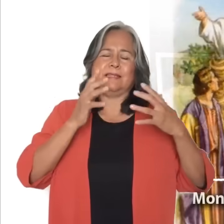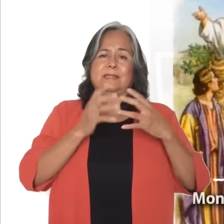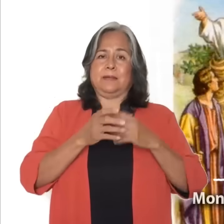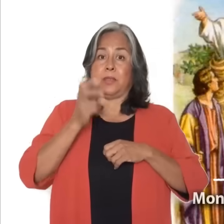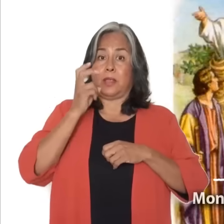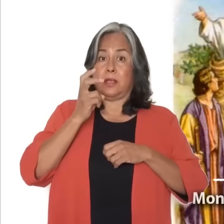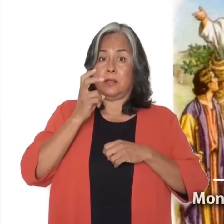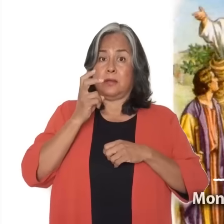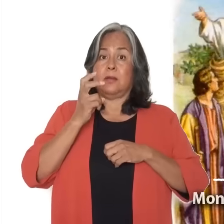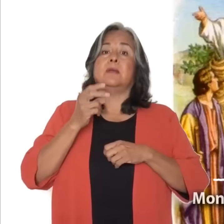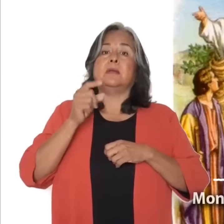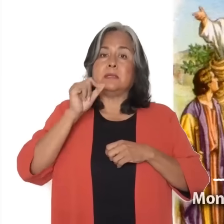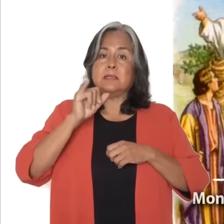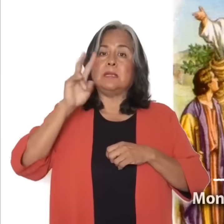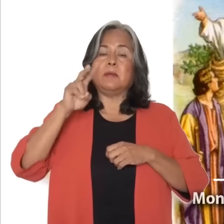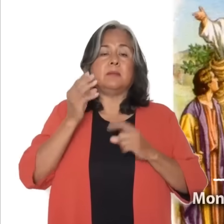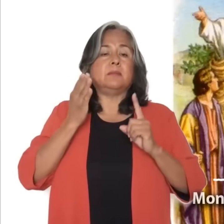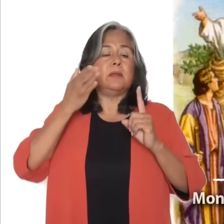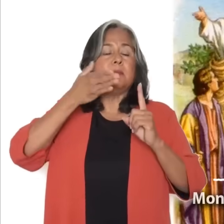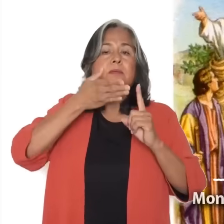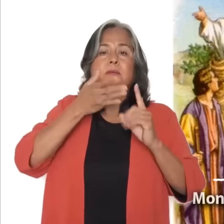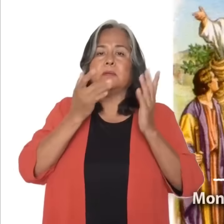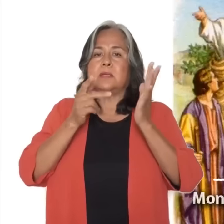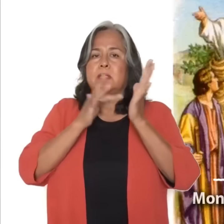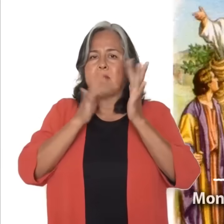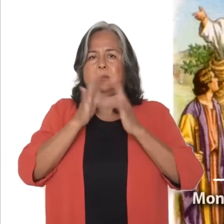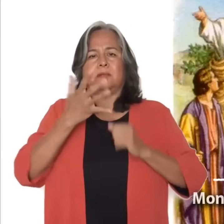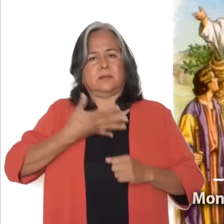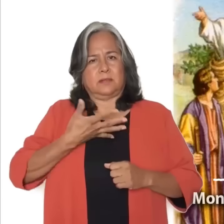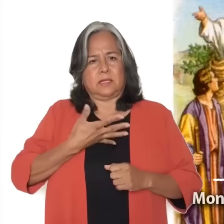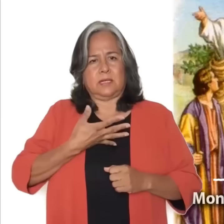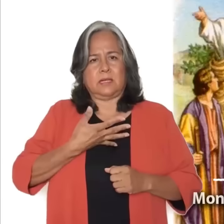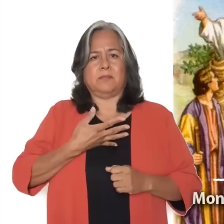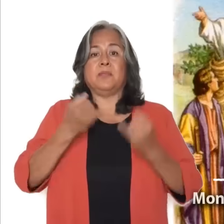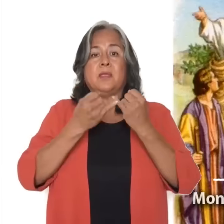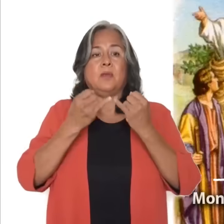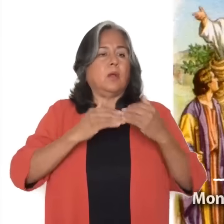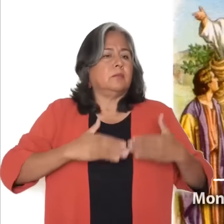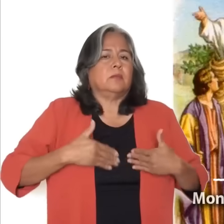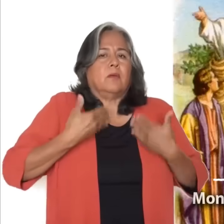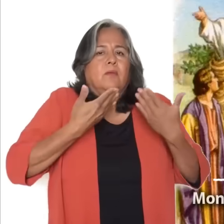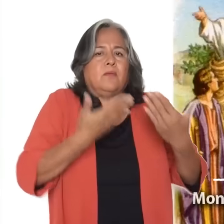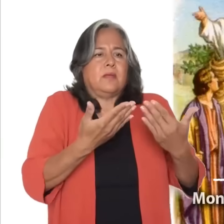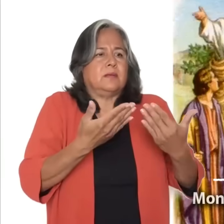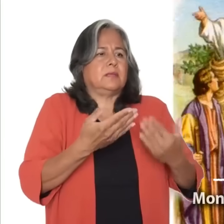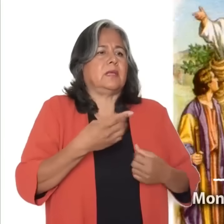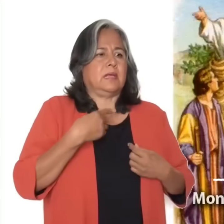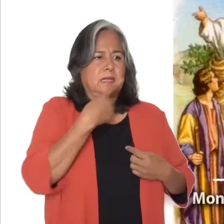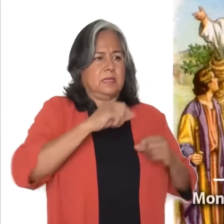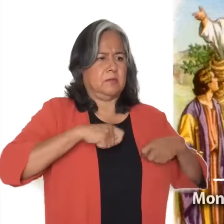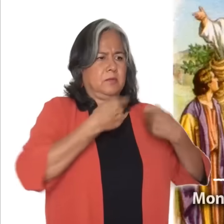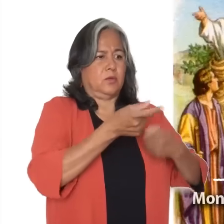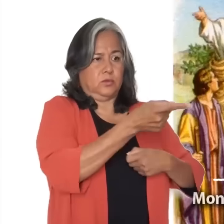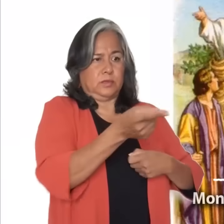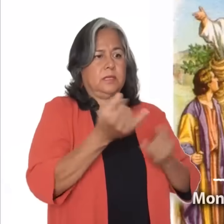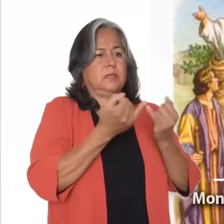Es la voz del profeta y es la misma misión que tiene Jesús y que confía a todos sus discípulos. Por